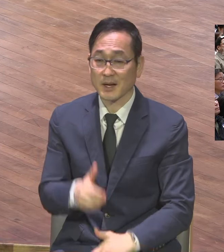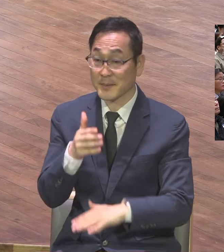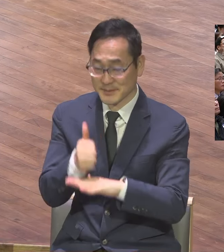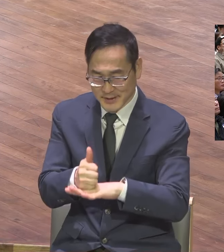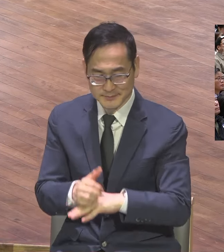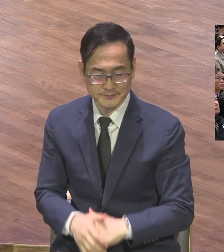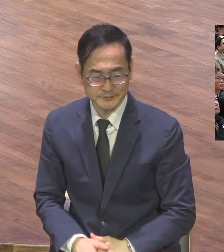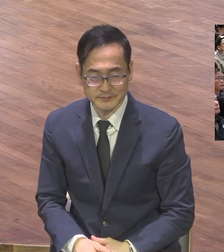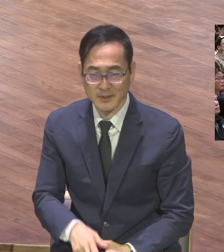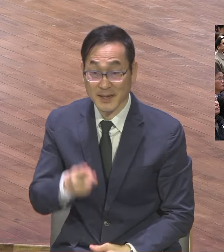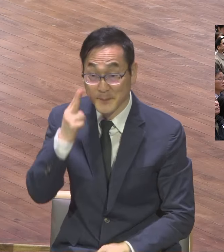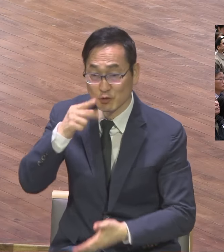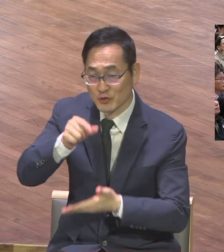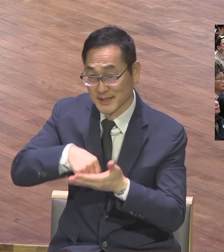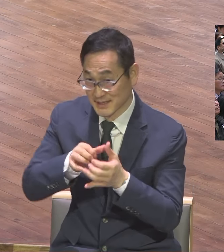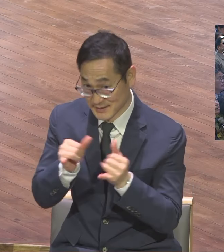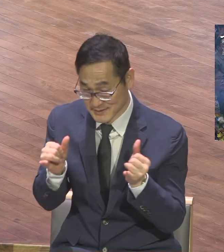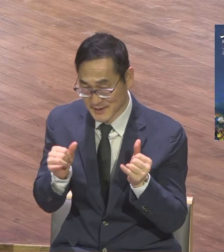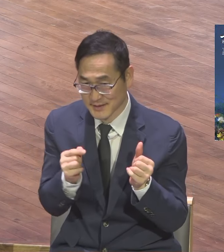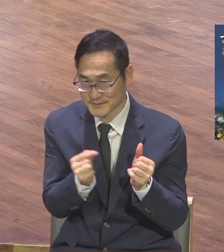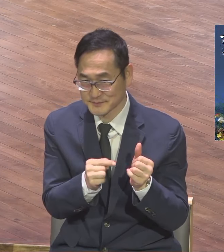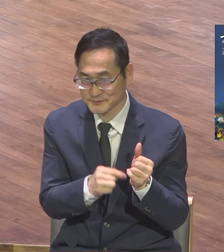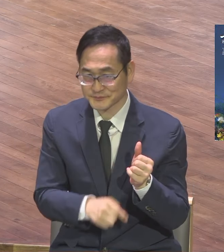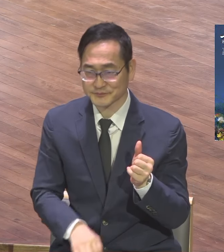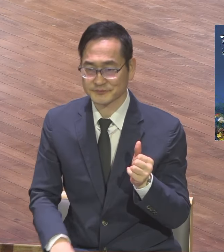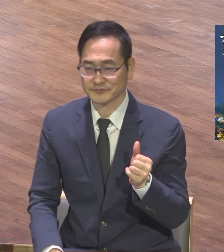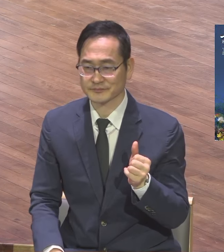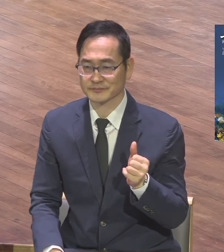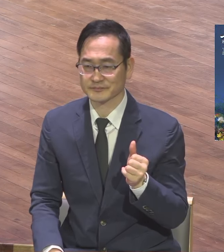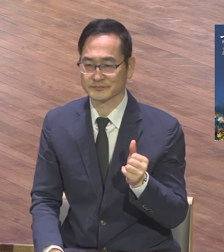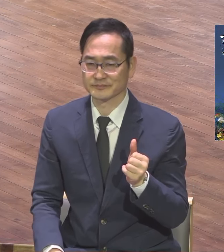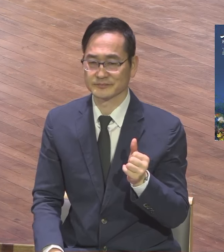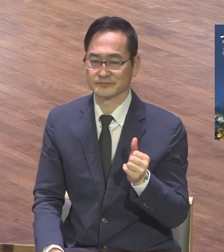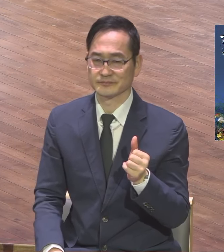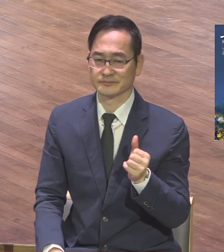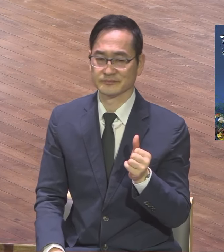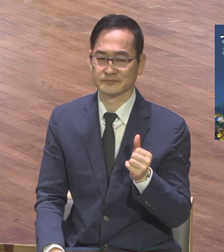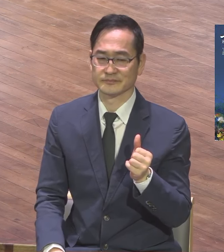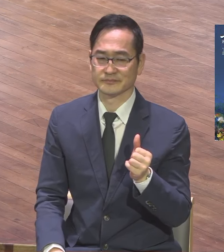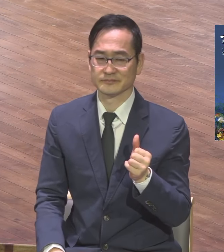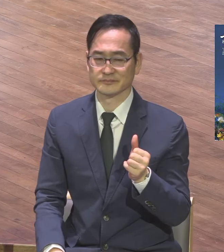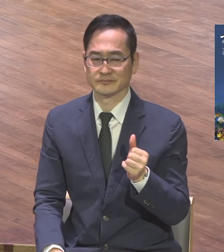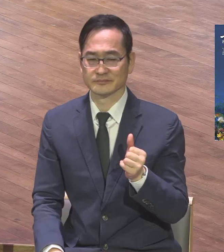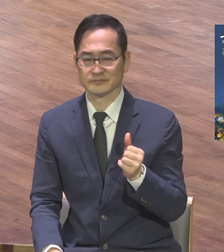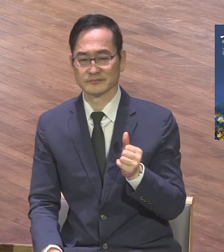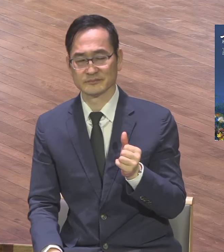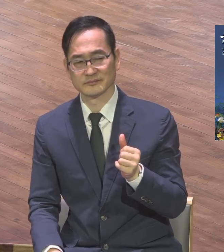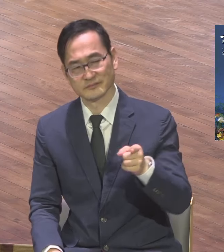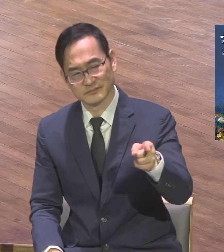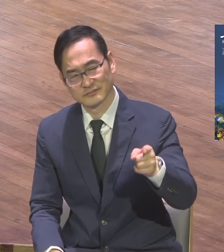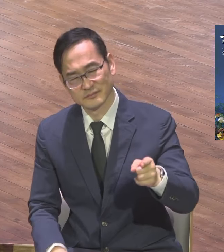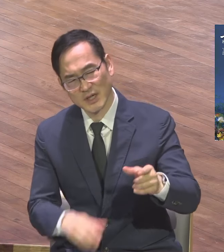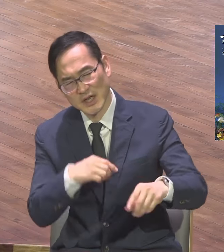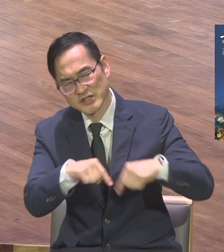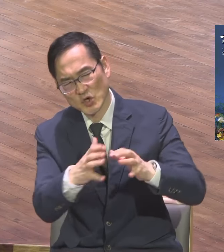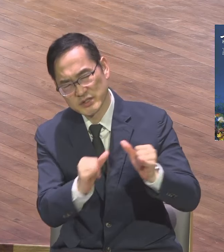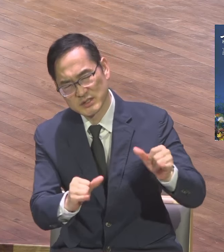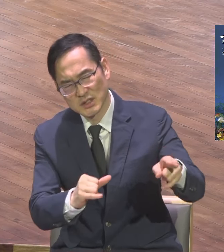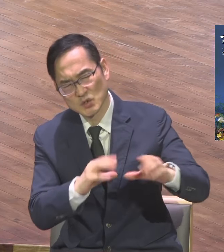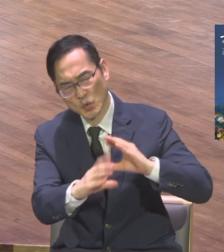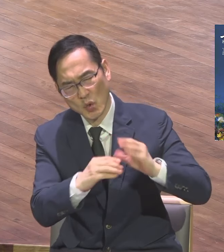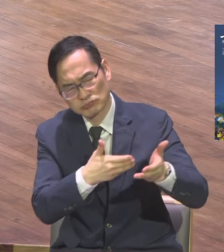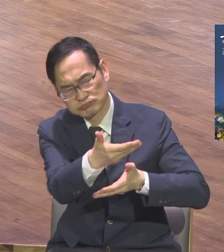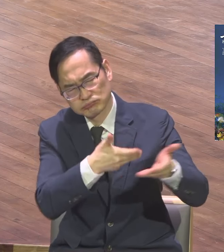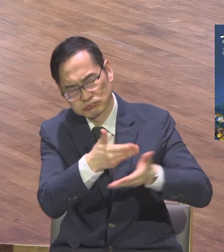기자가 평상시에는 그렇게 소통이 잘 되던 정치인이 대통령이 딱 되고 나면